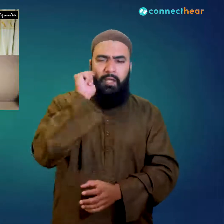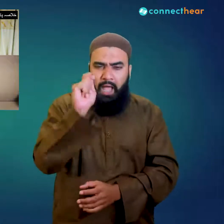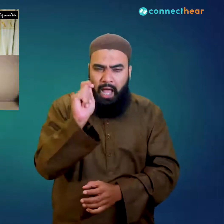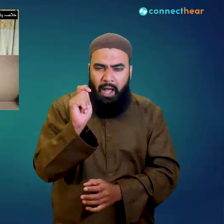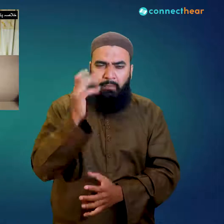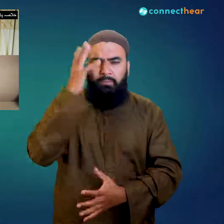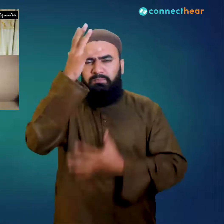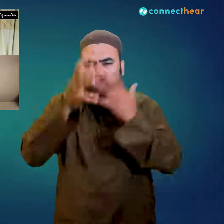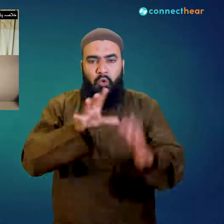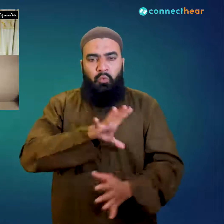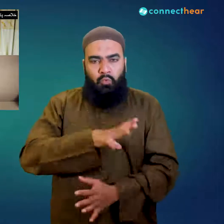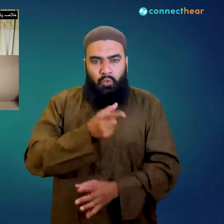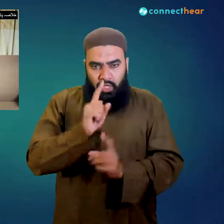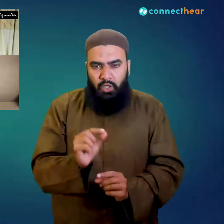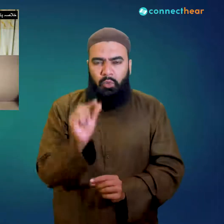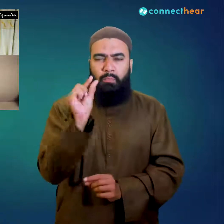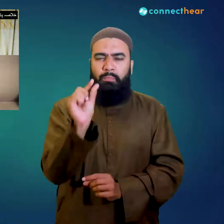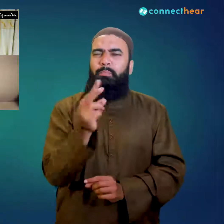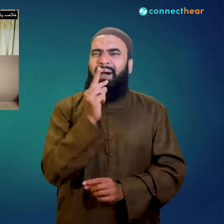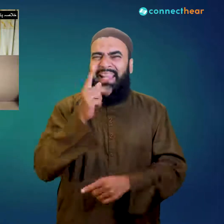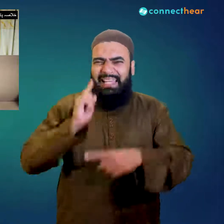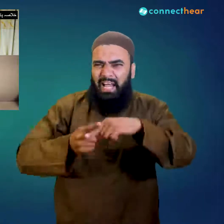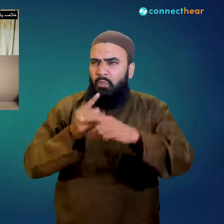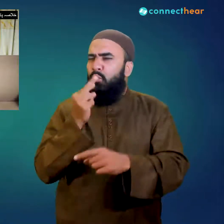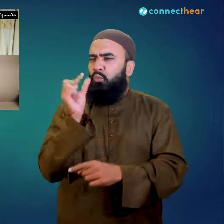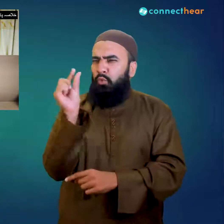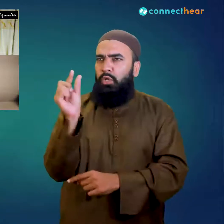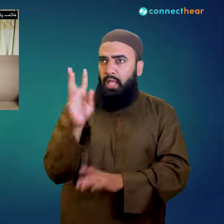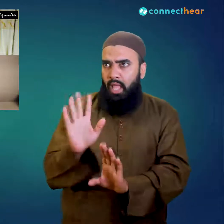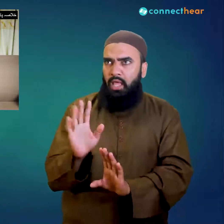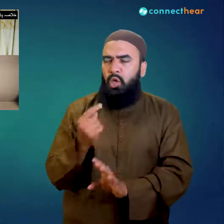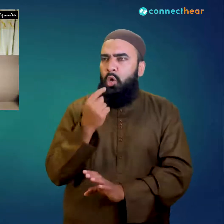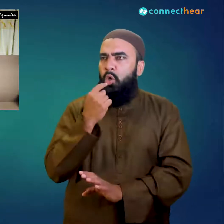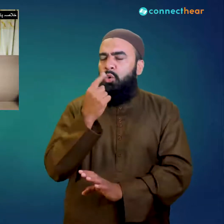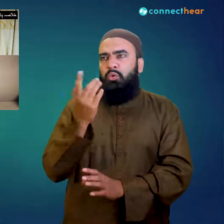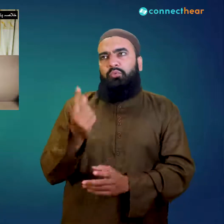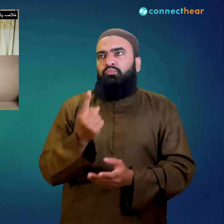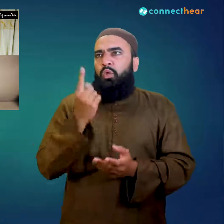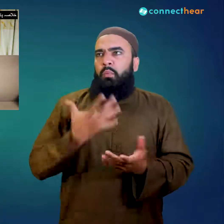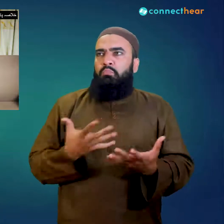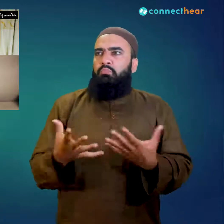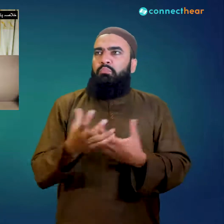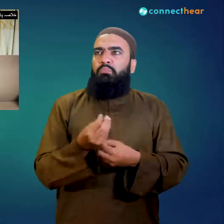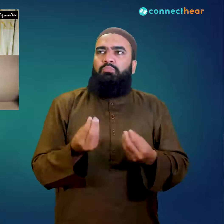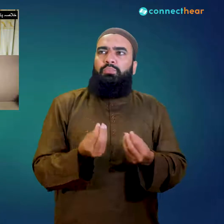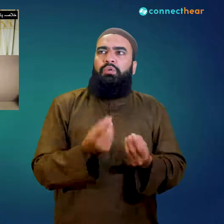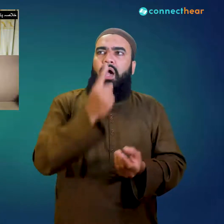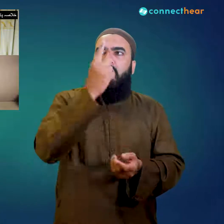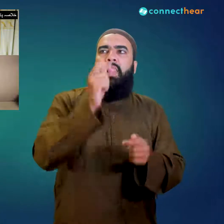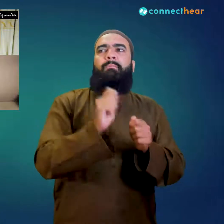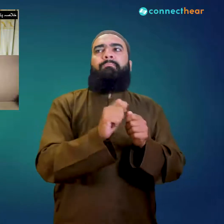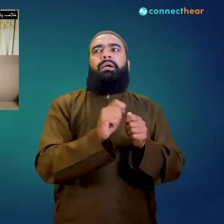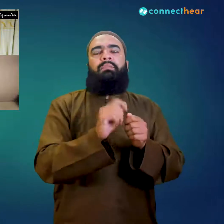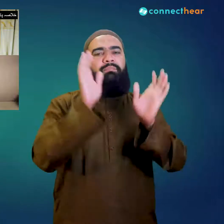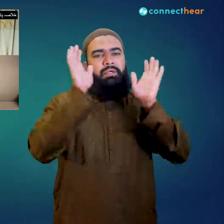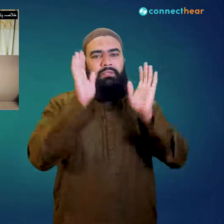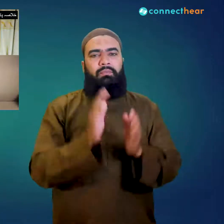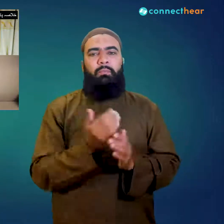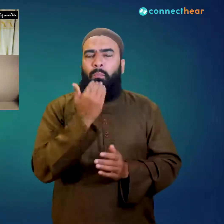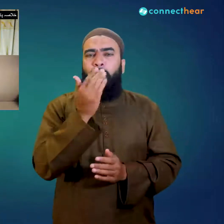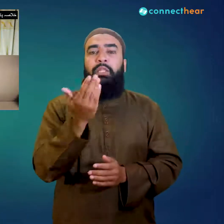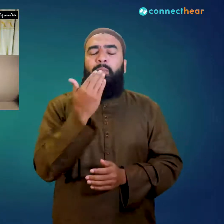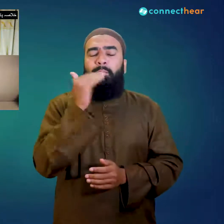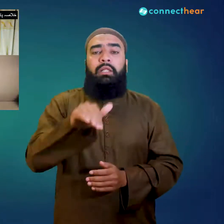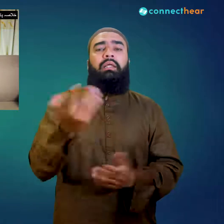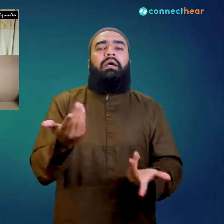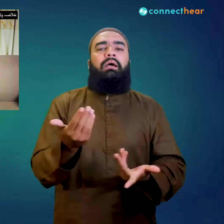چاہیے۔ دراصل یہ دل کی تسکین کے لیے فرمایا گیا ہے کہ چونکہ ہم ہر ناگوار چیز کو، ہر مصیبت کو ہم اللہ کی